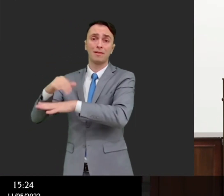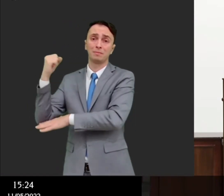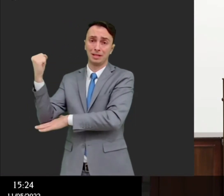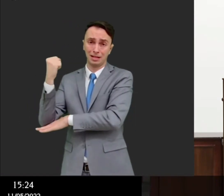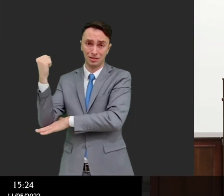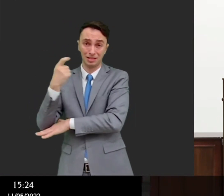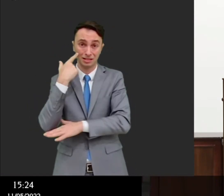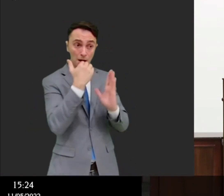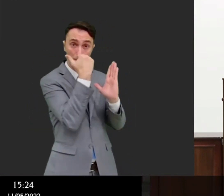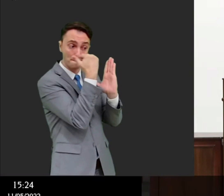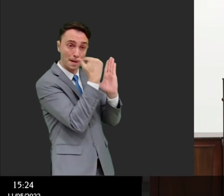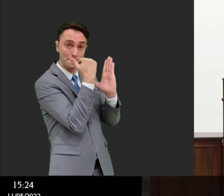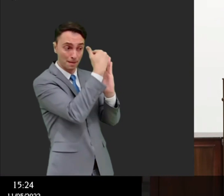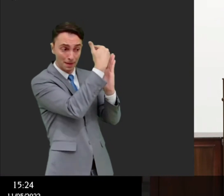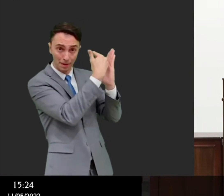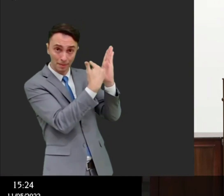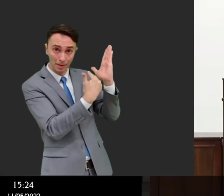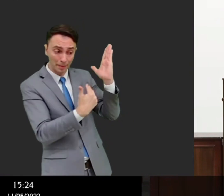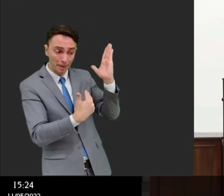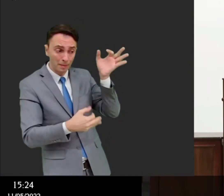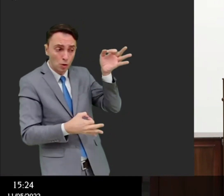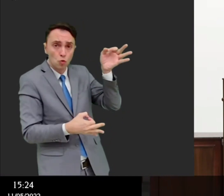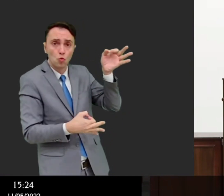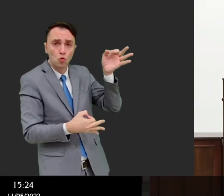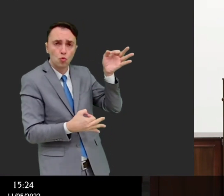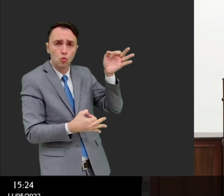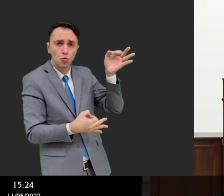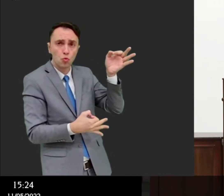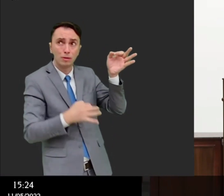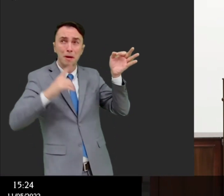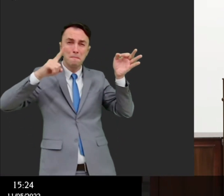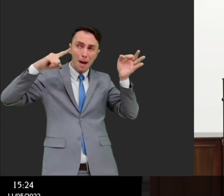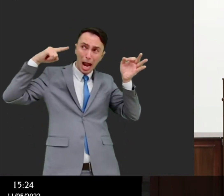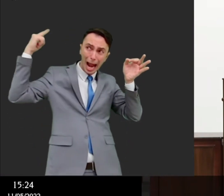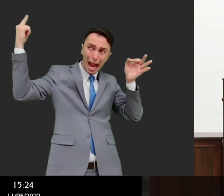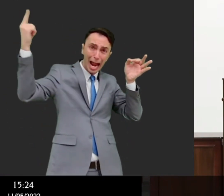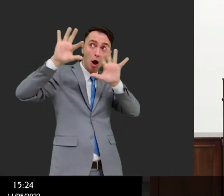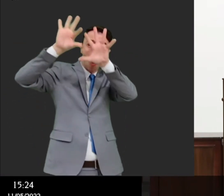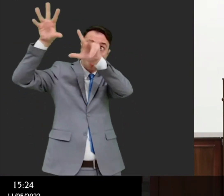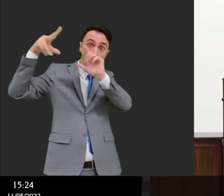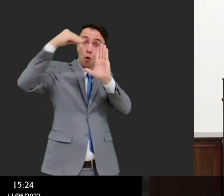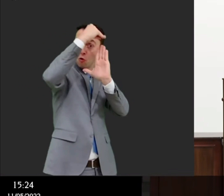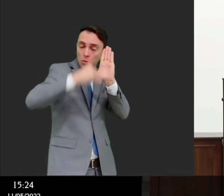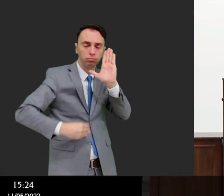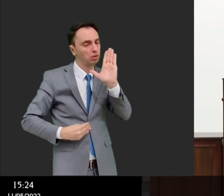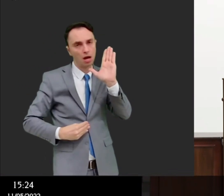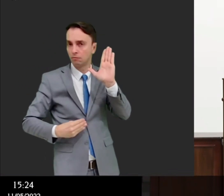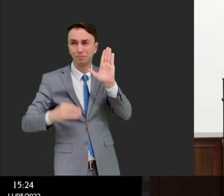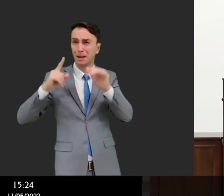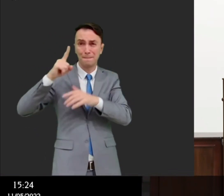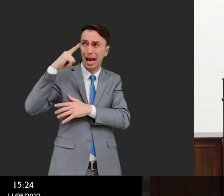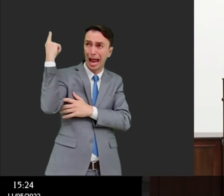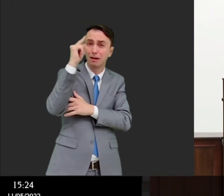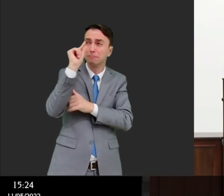grave. Esses são os pedidos. Isso é uma pequena amostra. Não é todos, não. É alguém que pede, tem